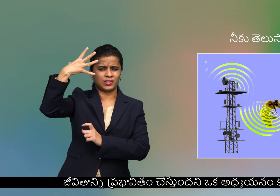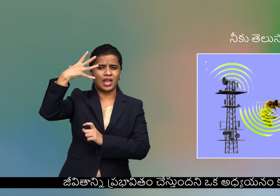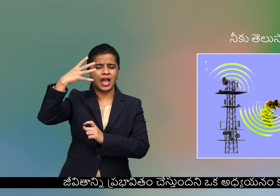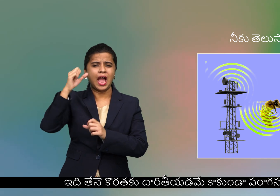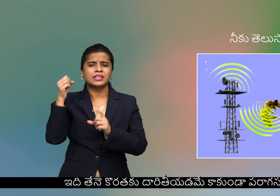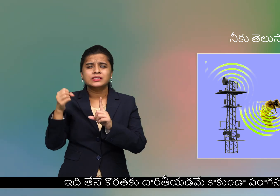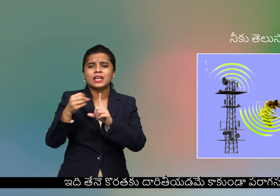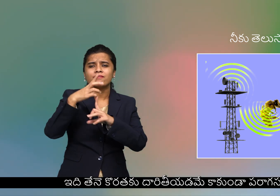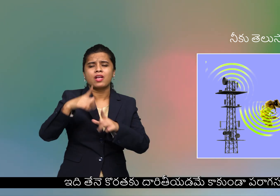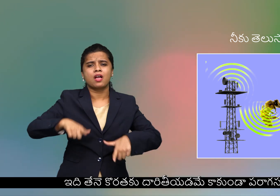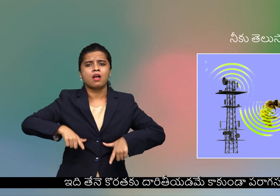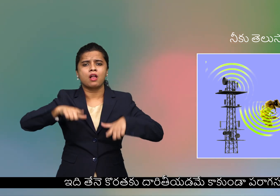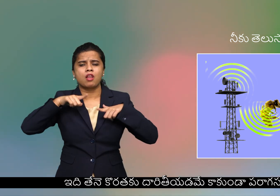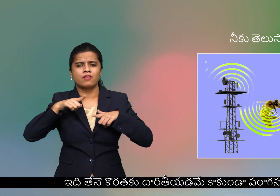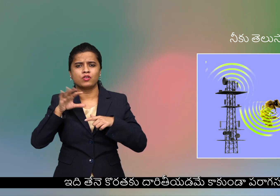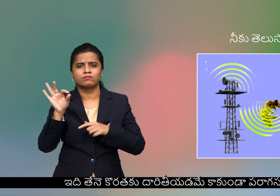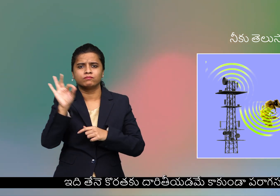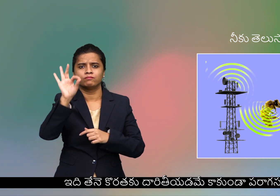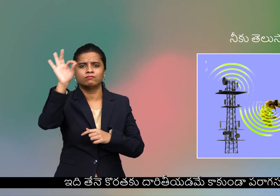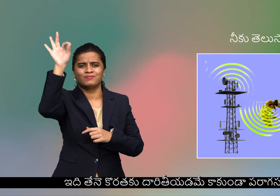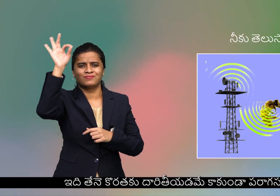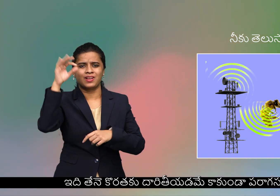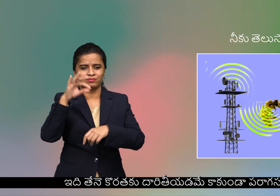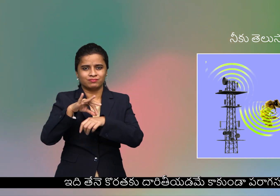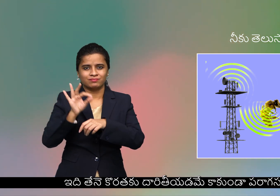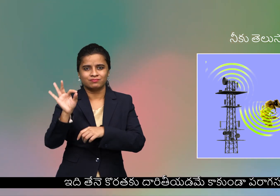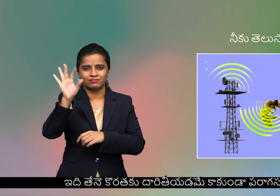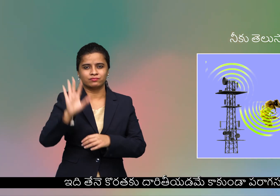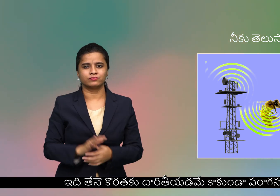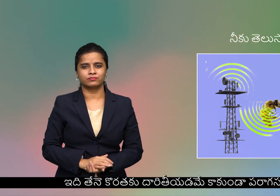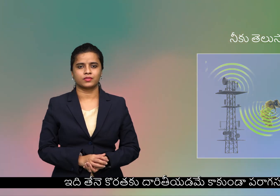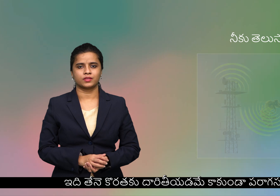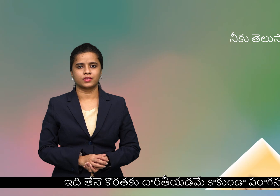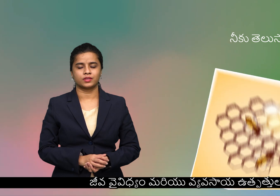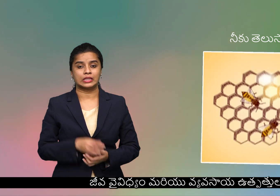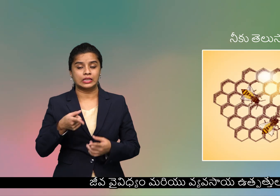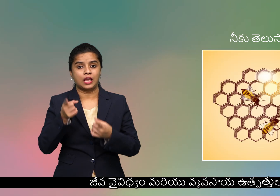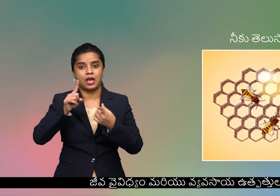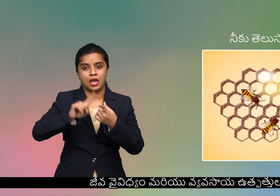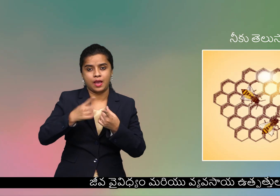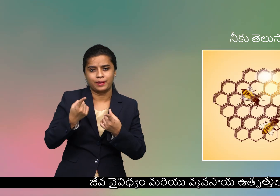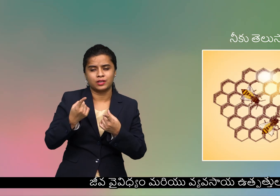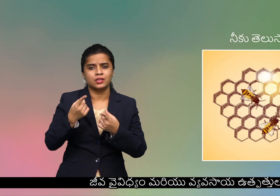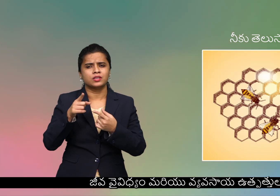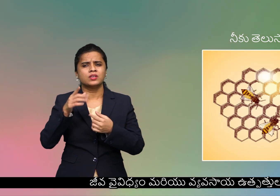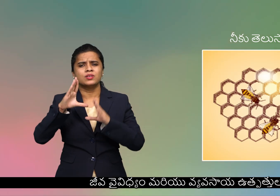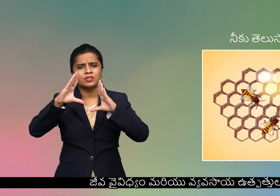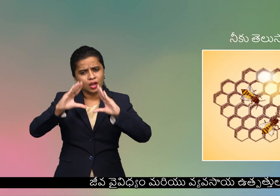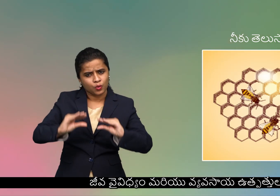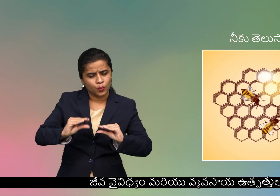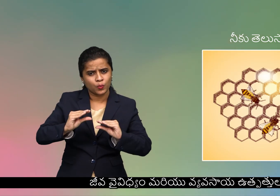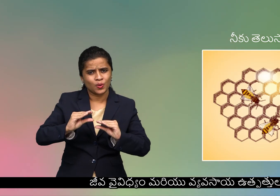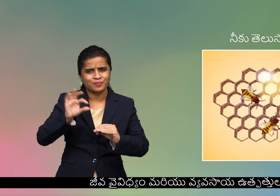కనుగొంది. ఇది తేనె కొరతకు దారితీయడమే కాకుండా పరాగ సంపర్కం, జీవవైవిధ్యం మరియు